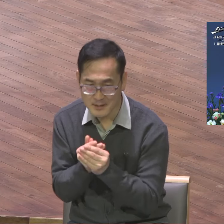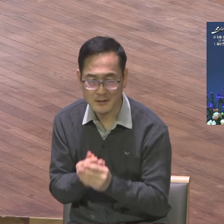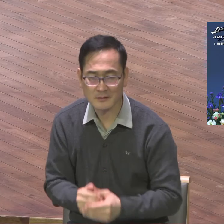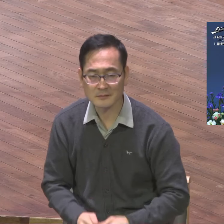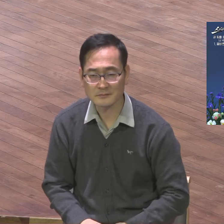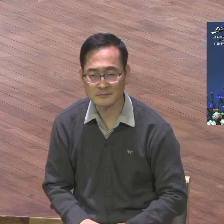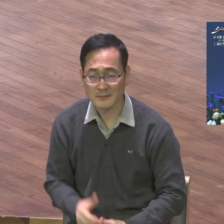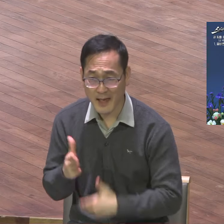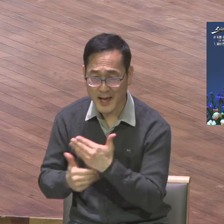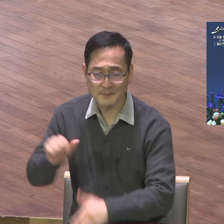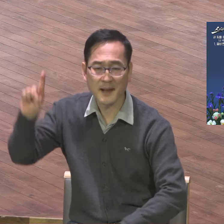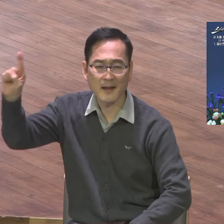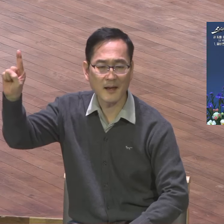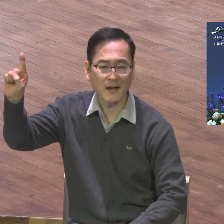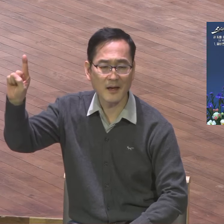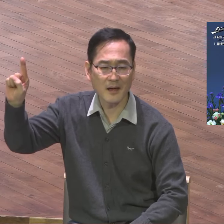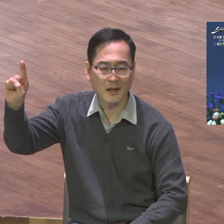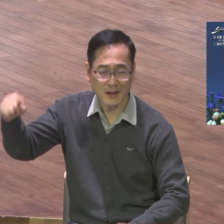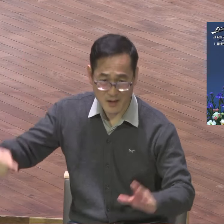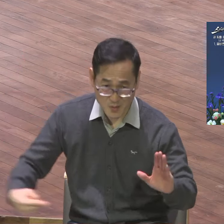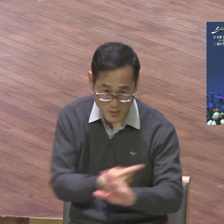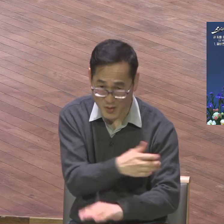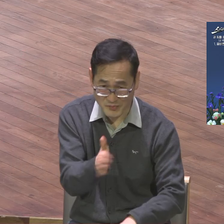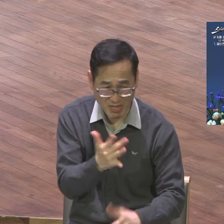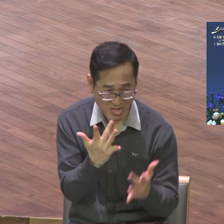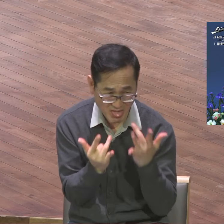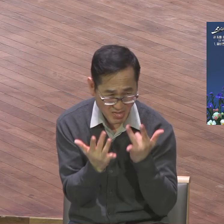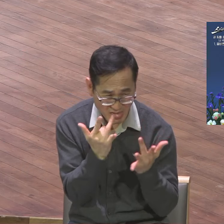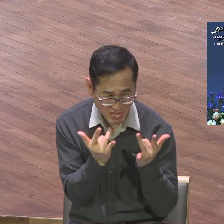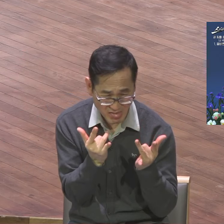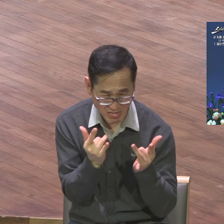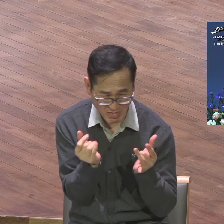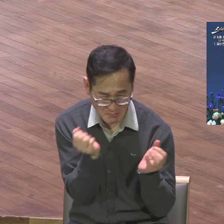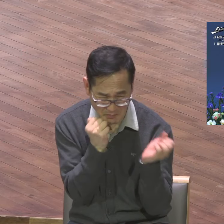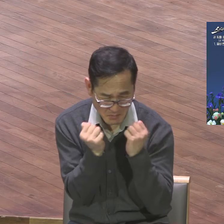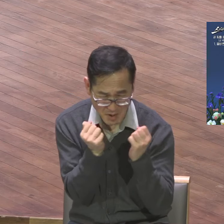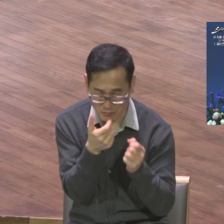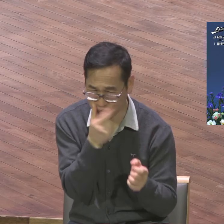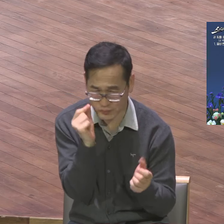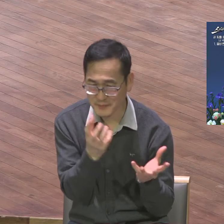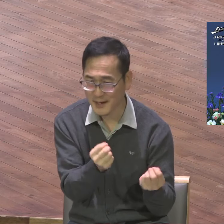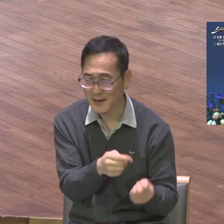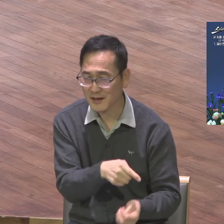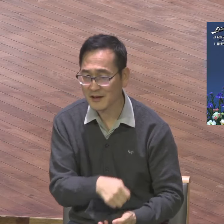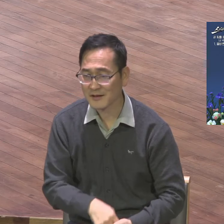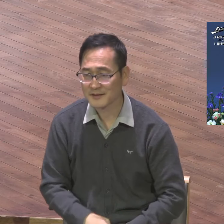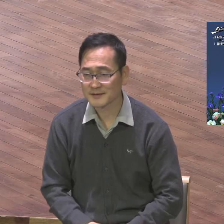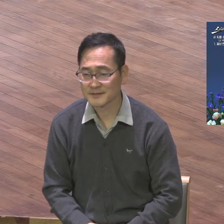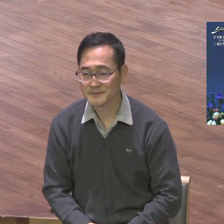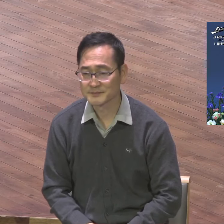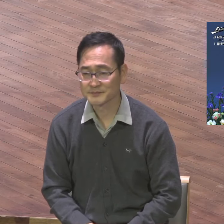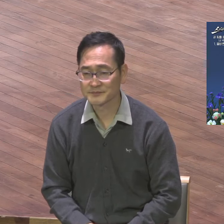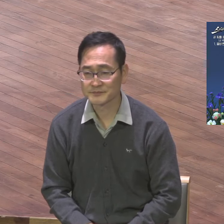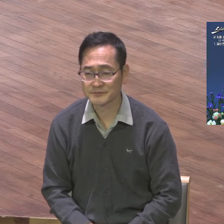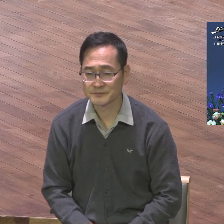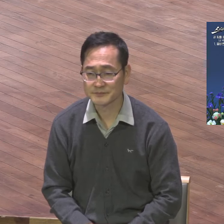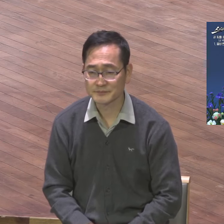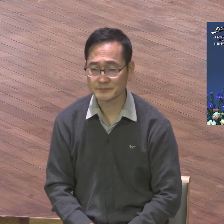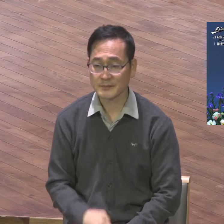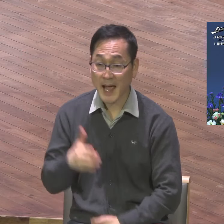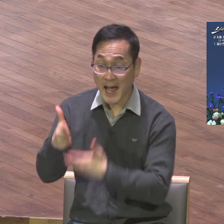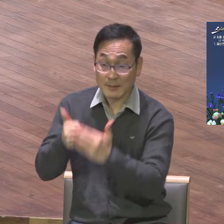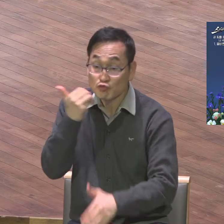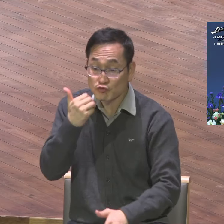분은 하나님밖에 안 계신다. 이런 하나님이 우리 아버지잖아요. 그럼 여러분